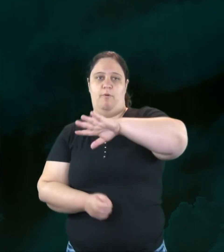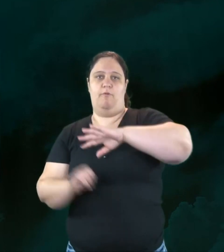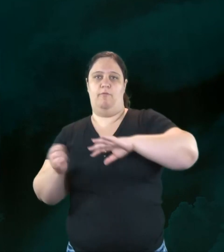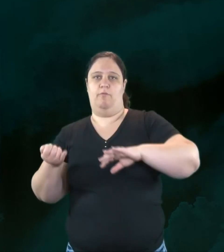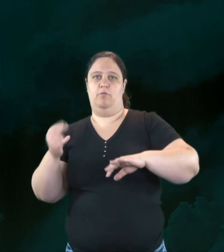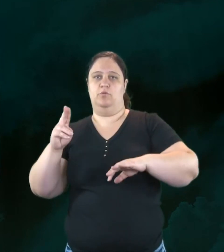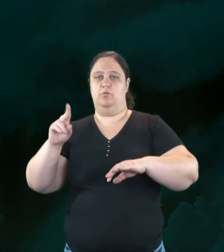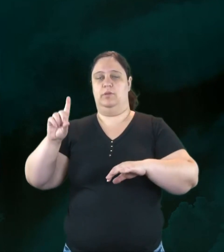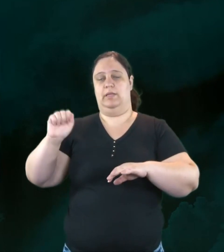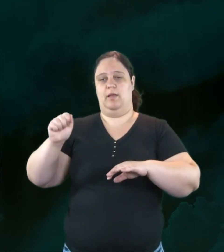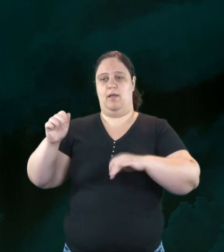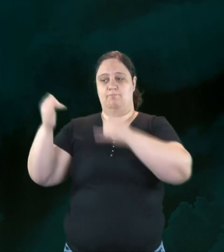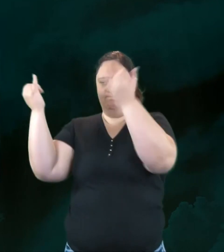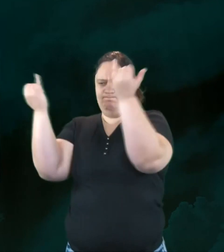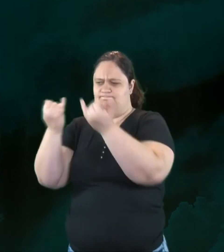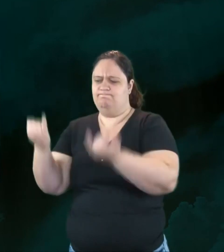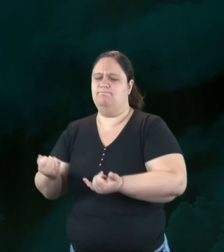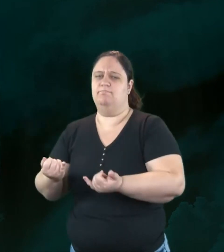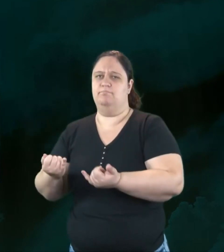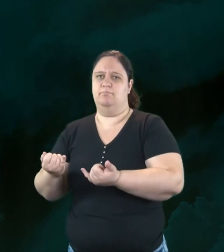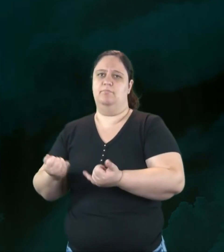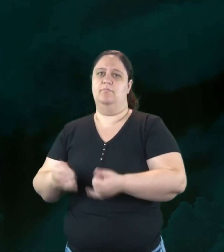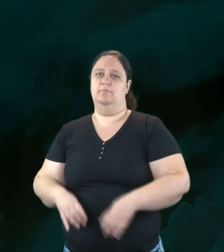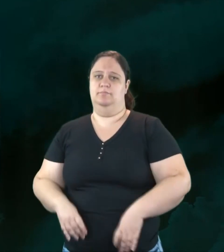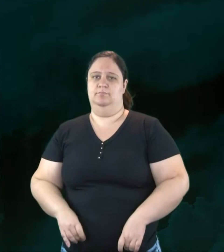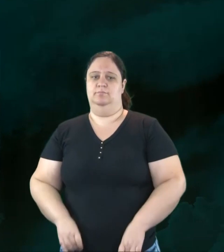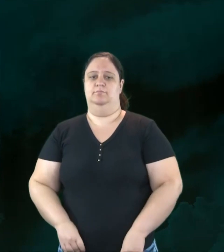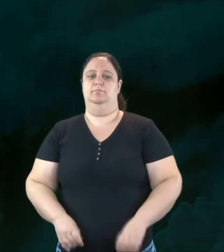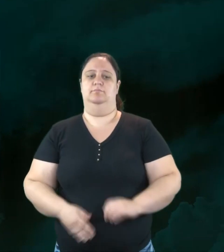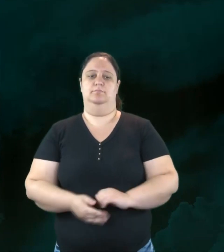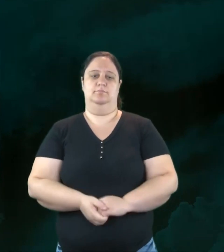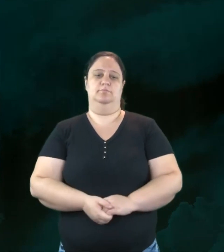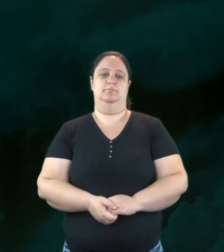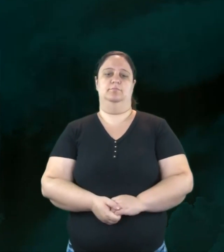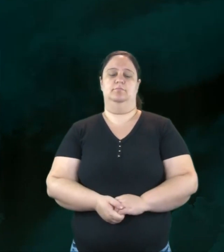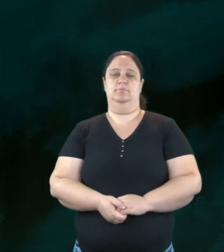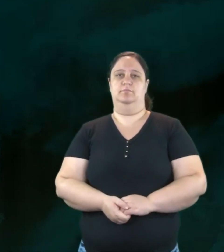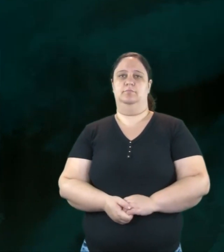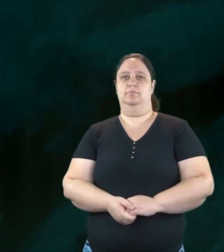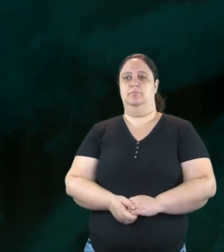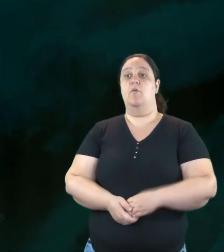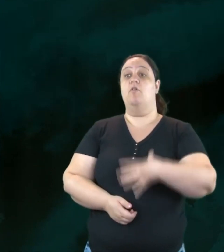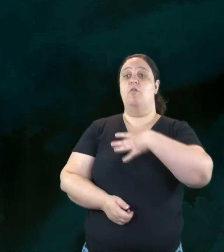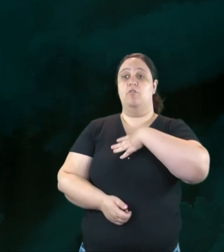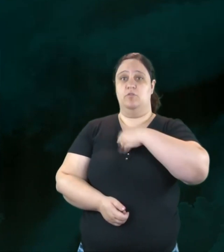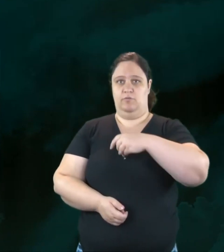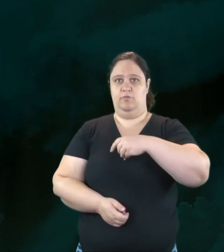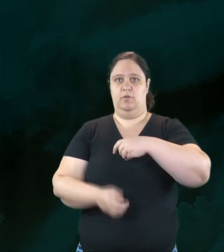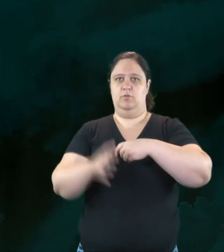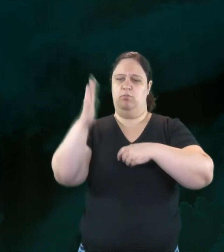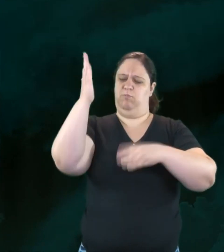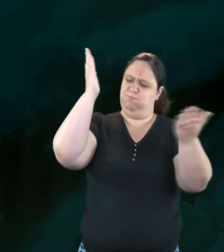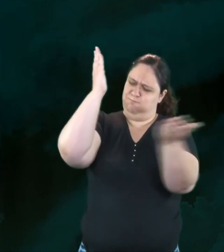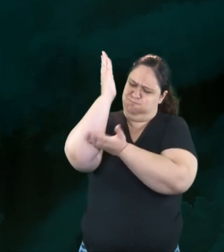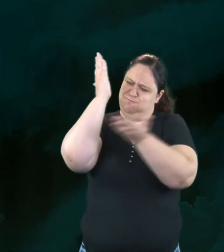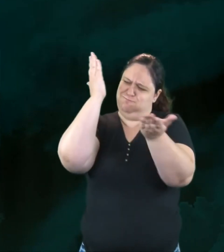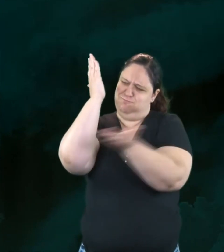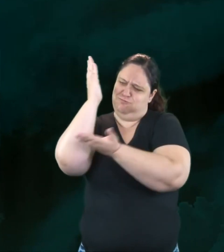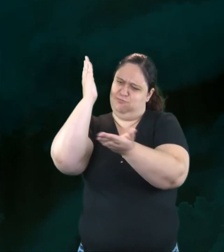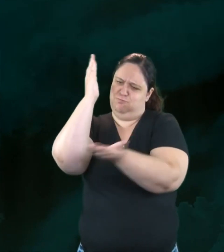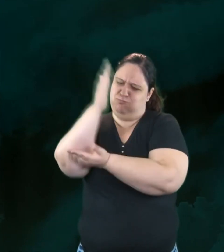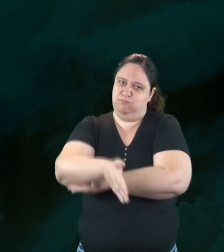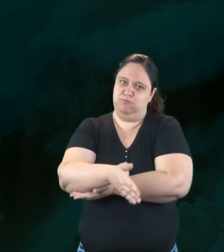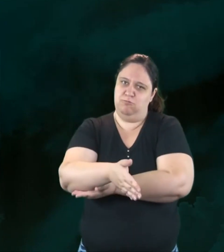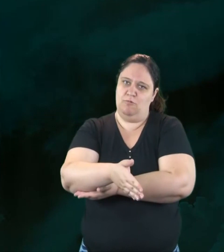7:18. Os filhos apanham a lenha, os pais acendem